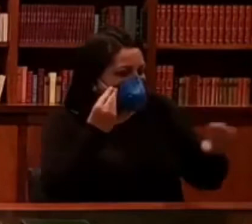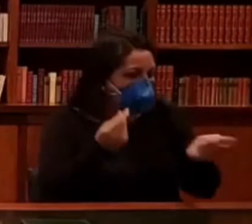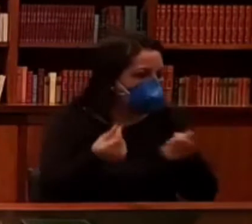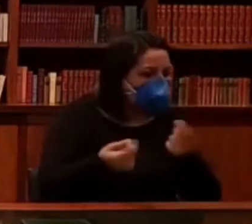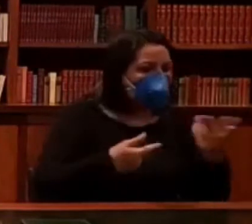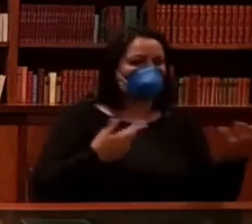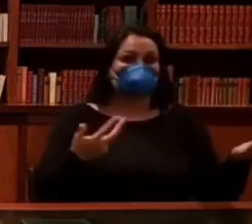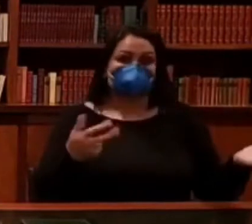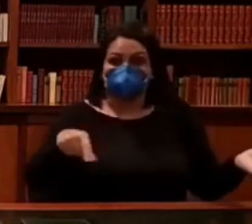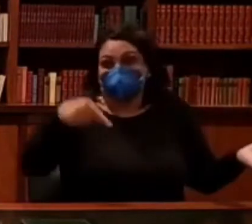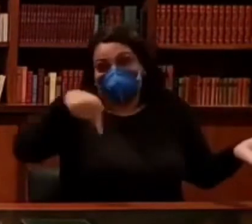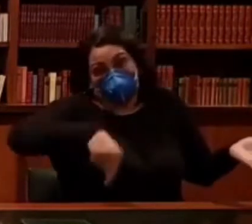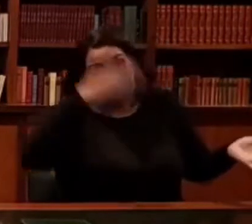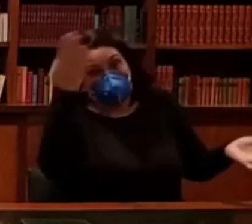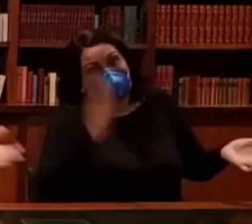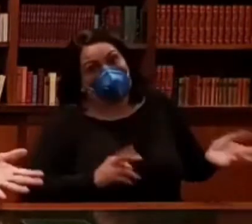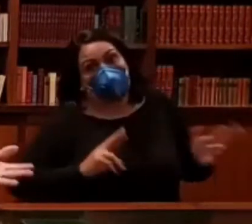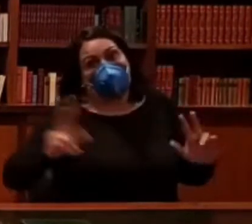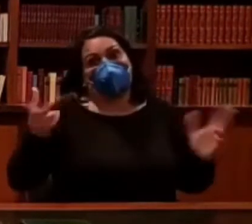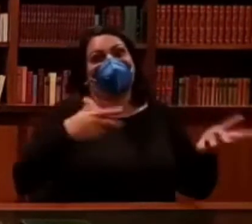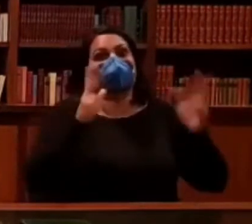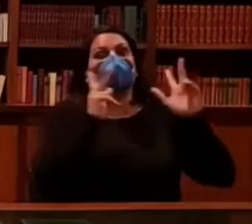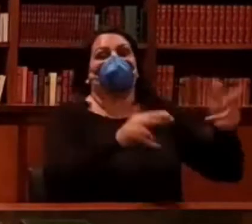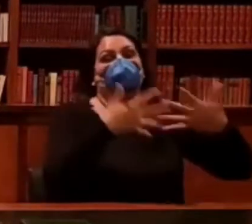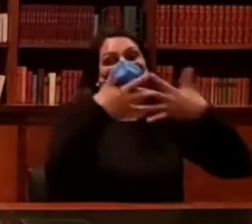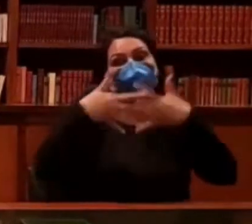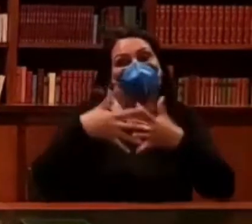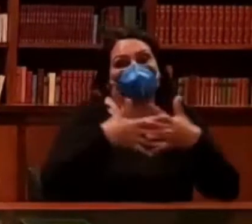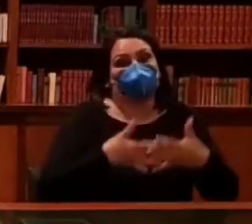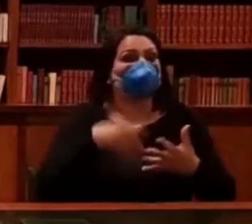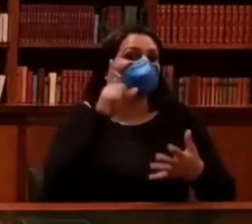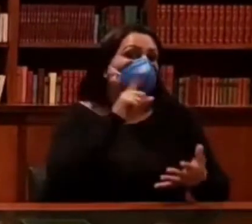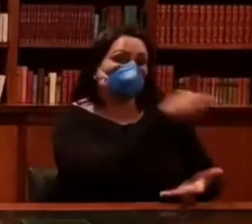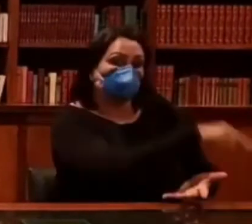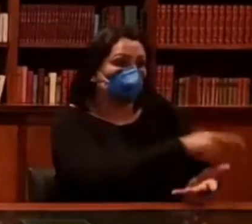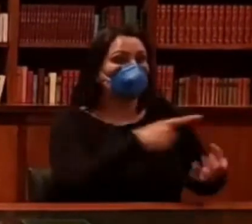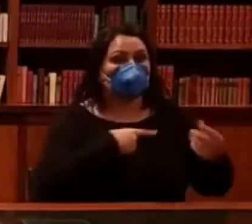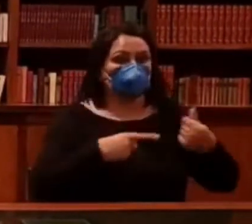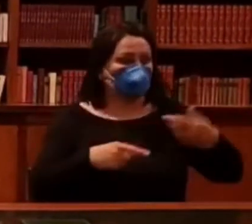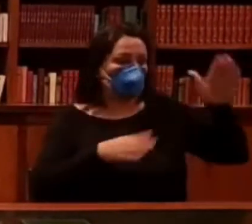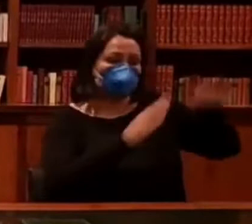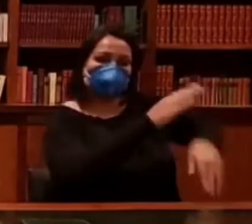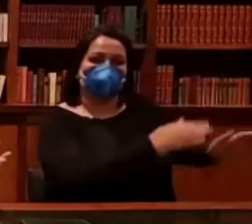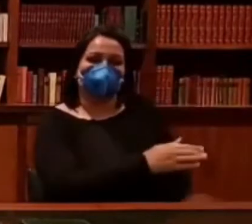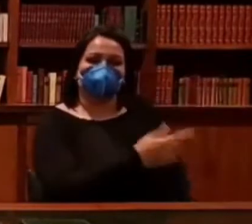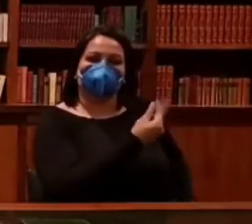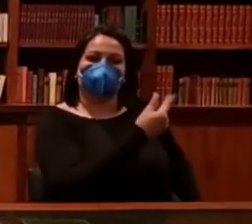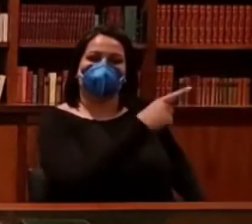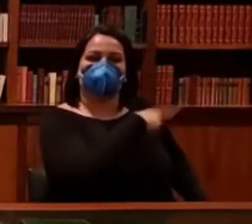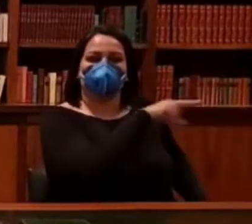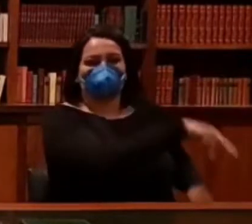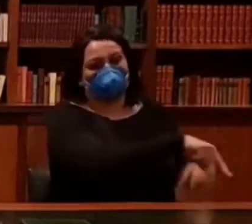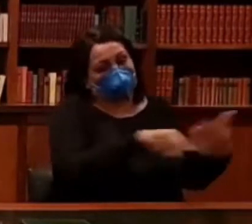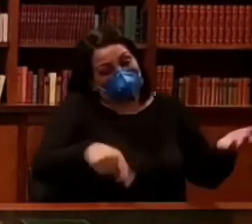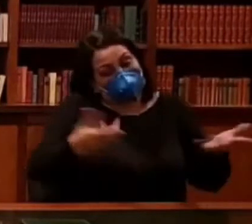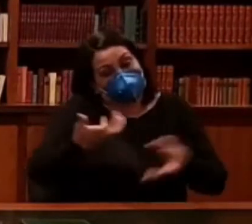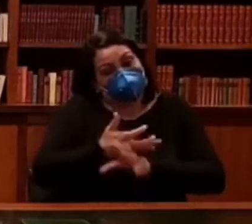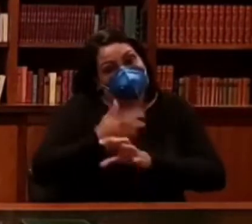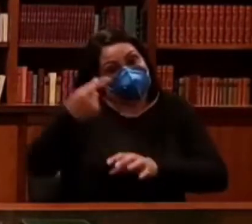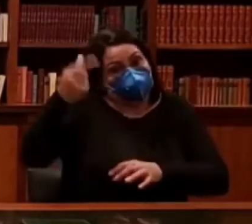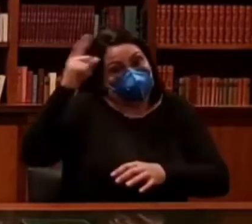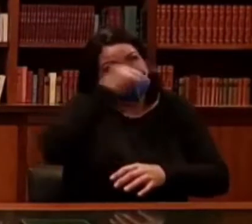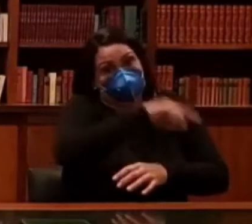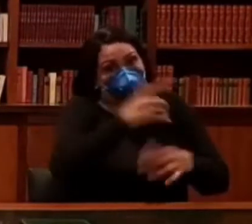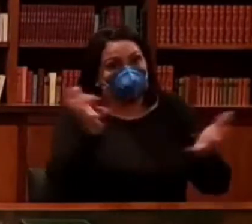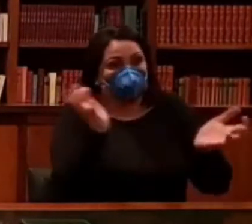aquela potência que temos recursos em abundância, como os Estados Unidos, que pode socorrer com muito mais propriedade, por exemplo,